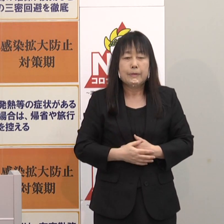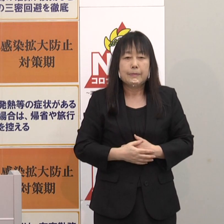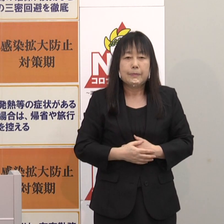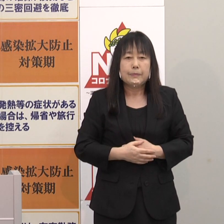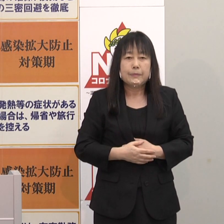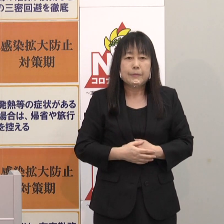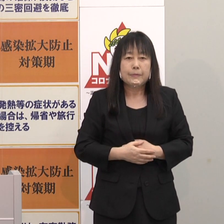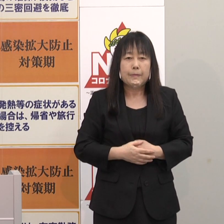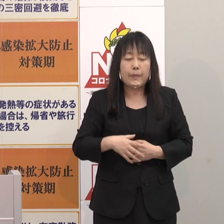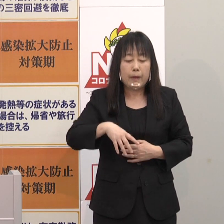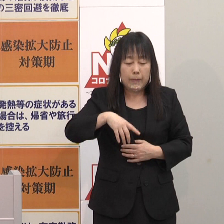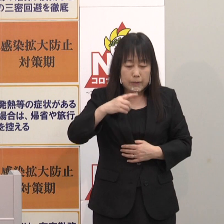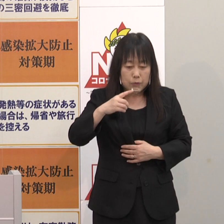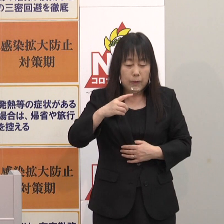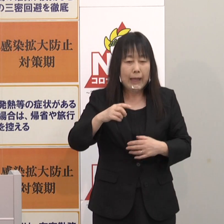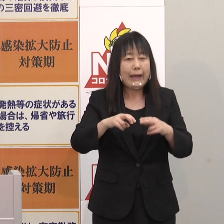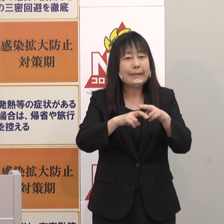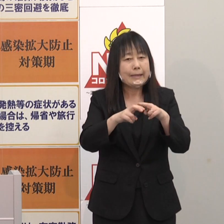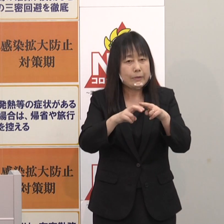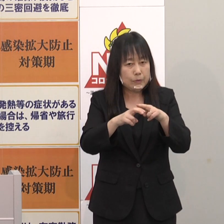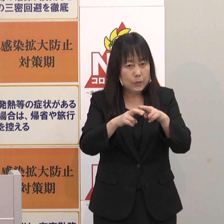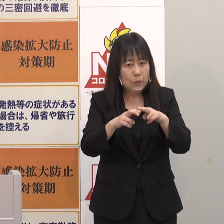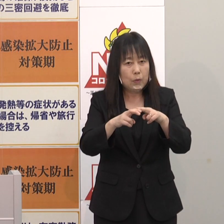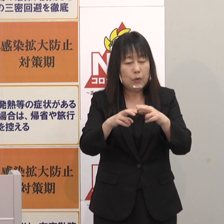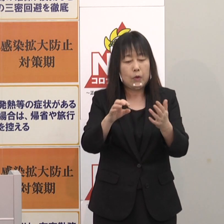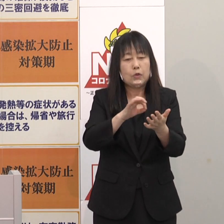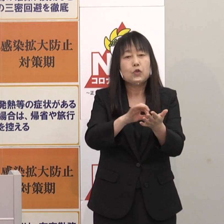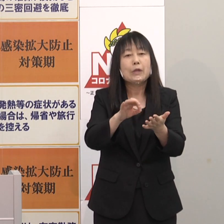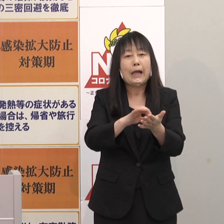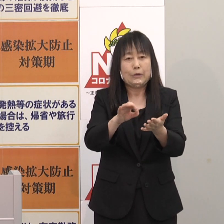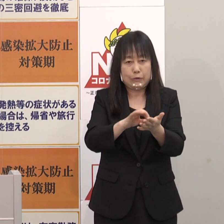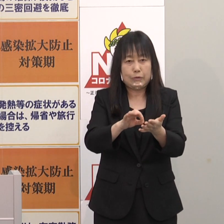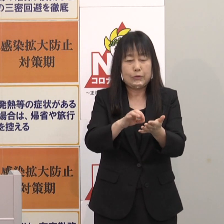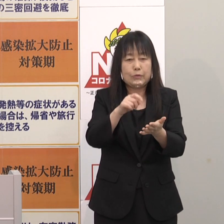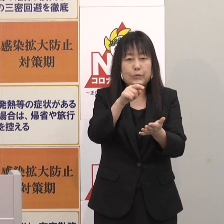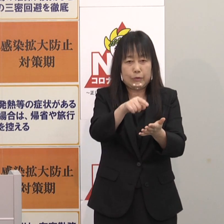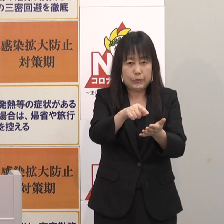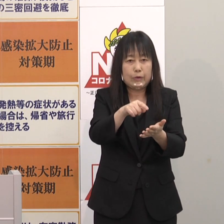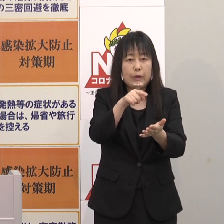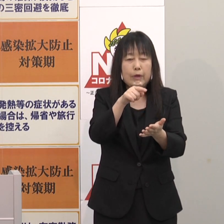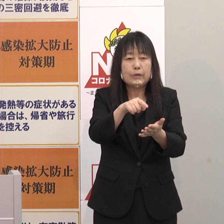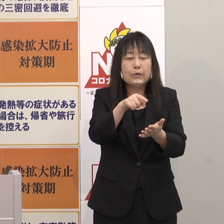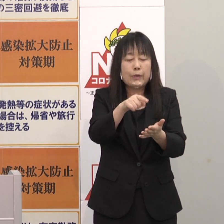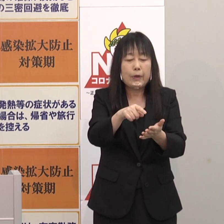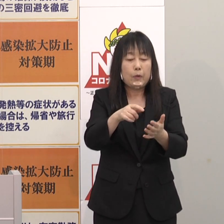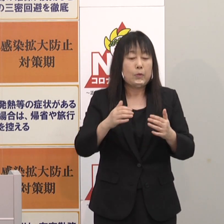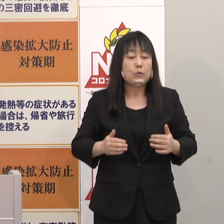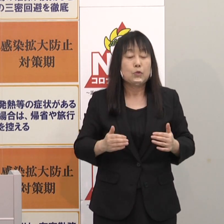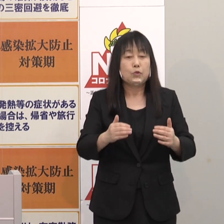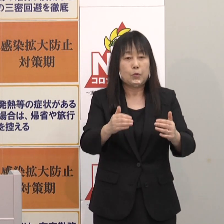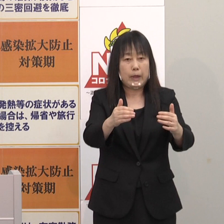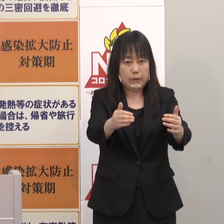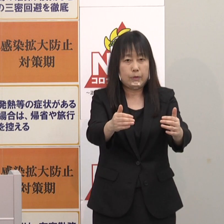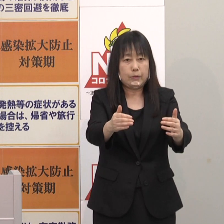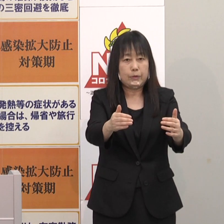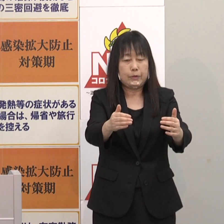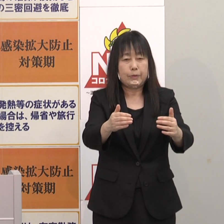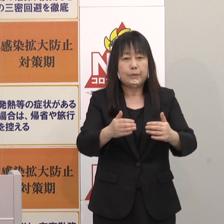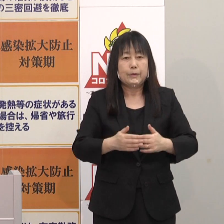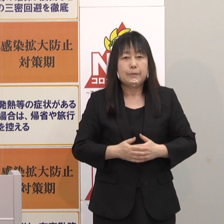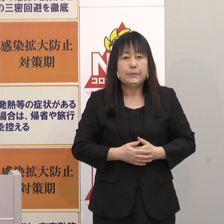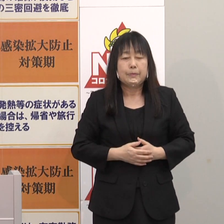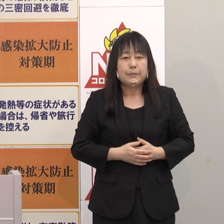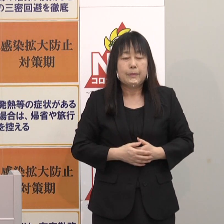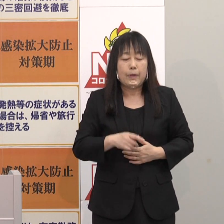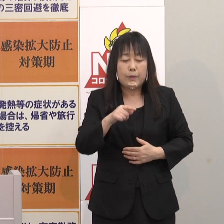鉄道利用活用というようなことをですね、その利用促進、こうしたことに